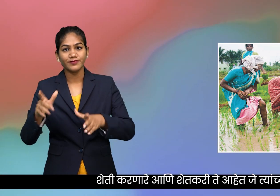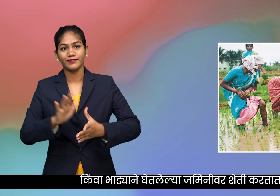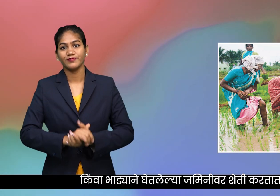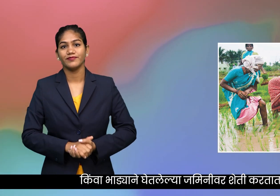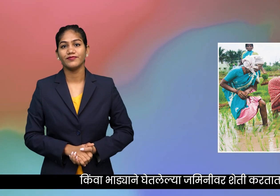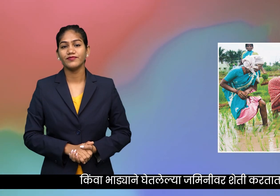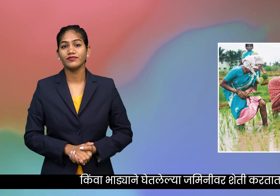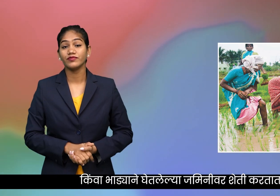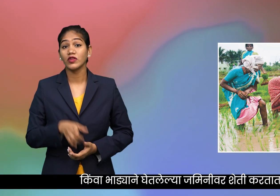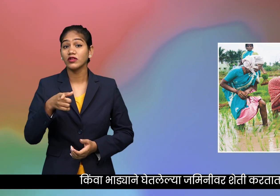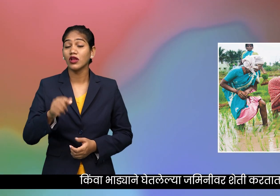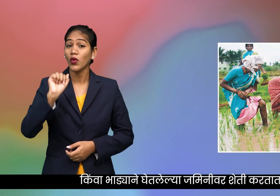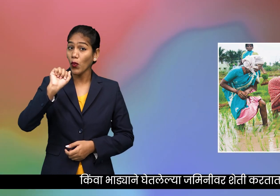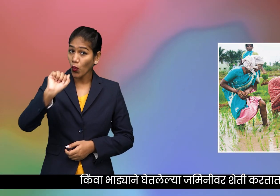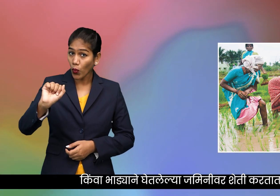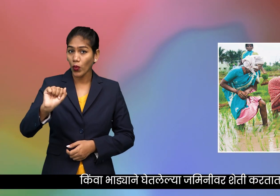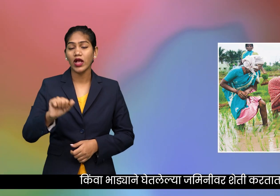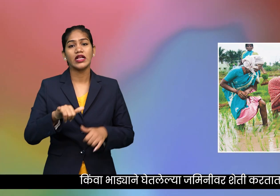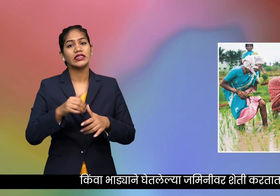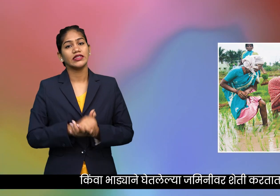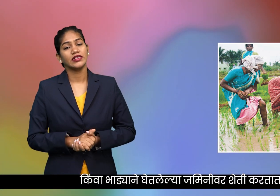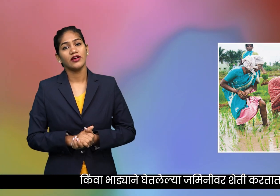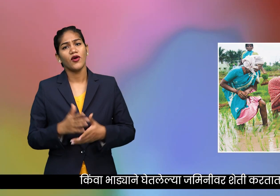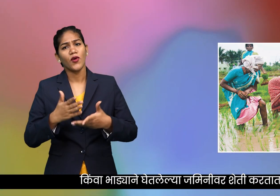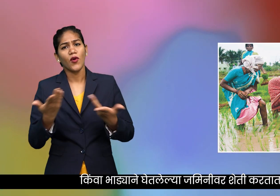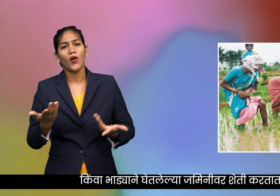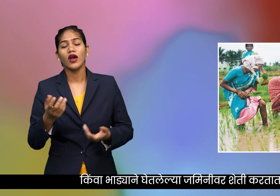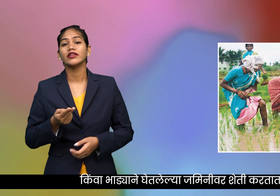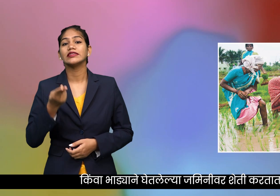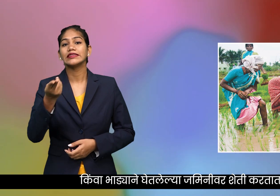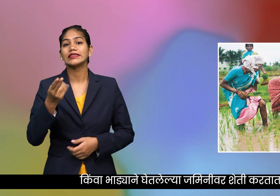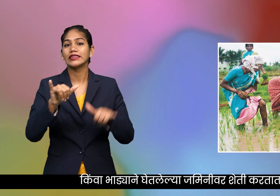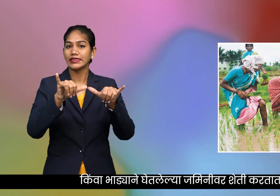किंवा भाड्याने घेतलेल्या जमिनीवर शेती करतात किंवा देखरेख करतात.